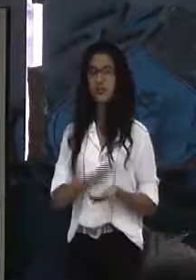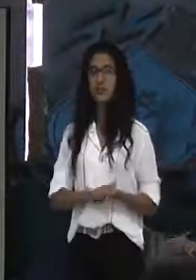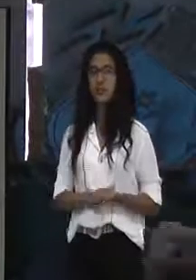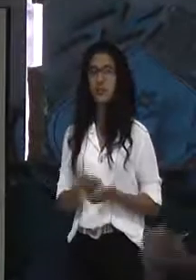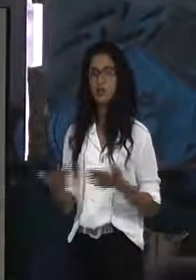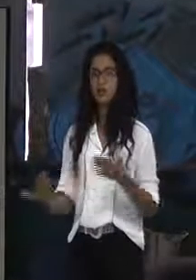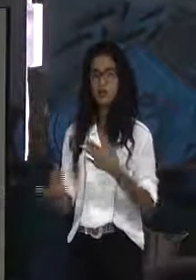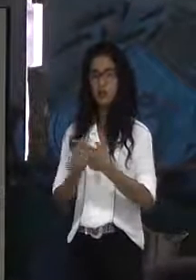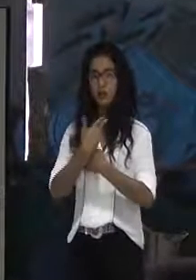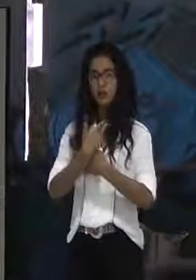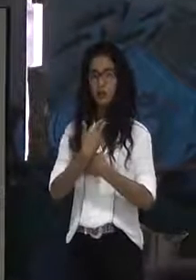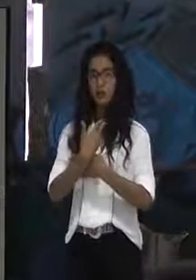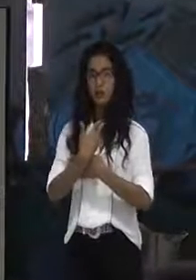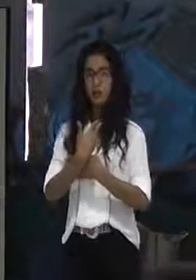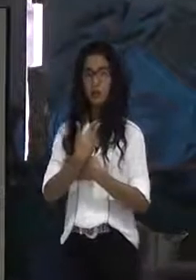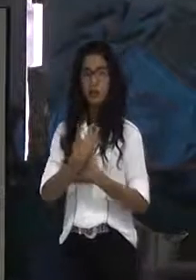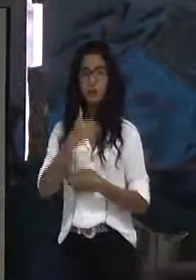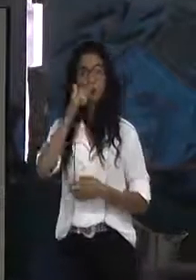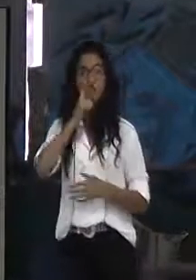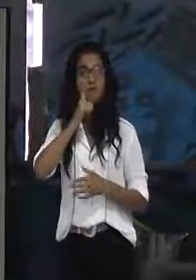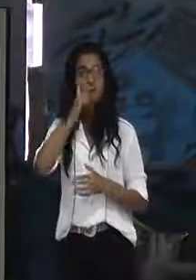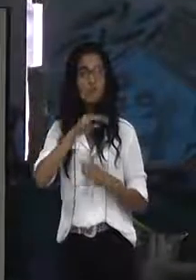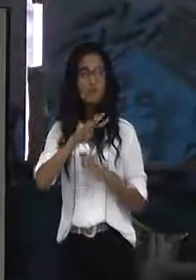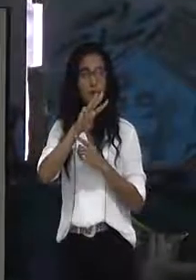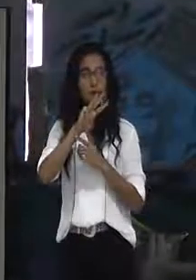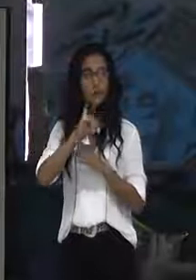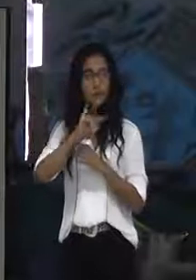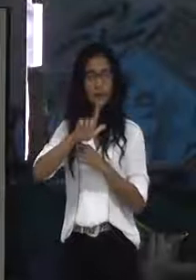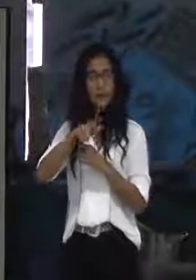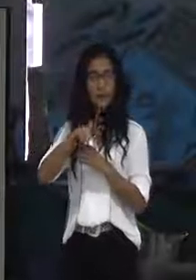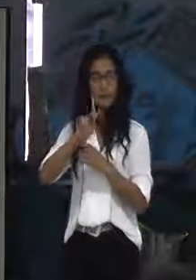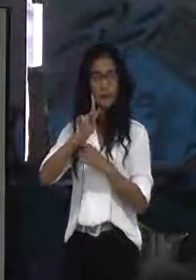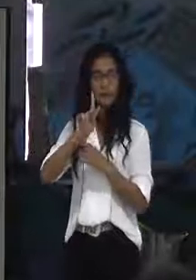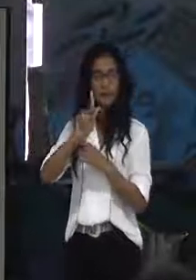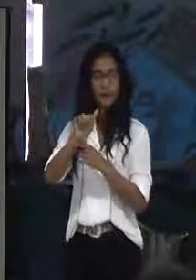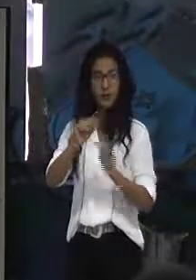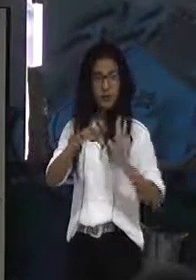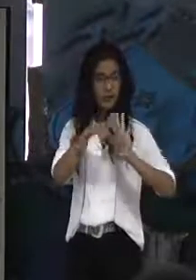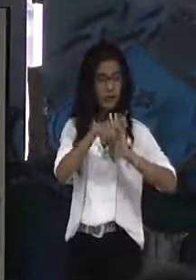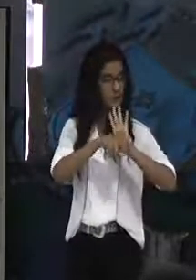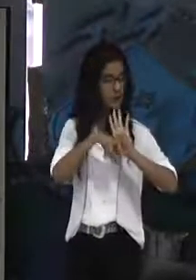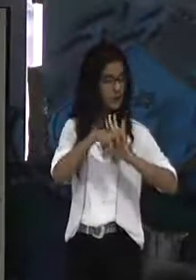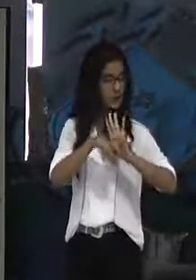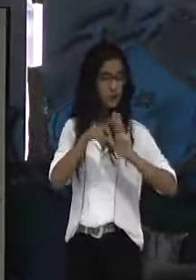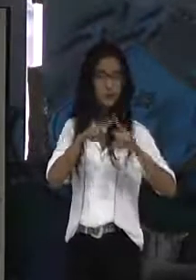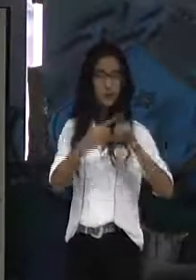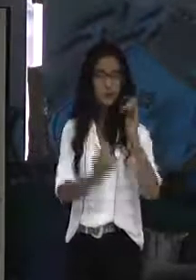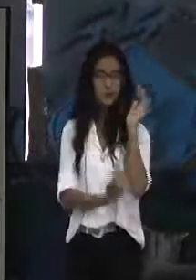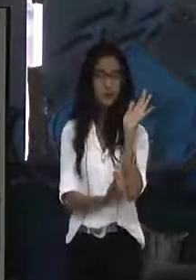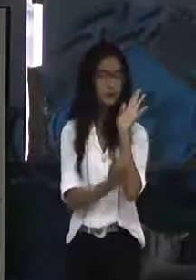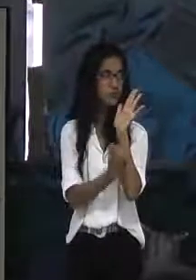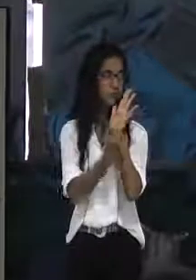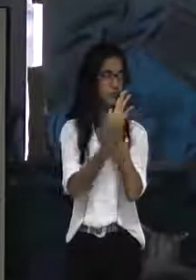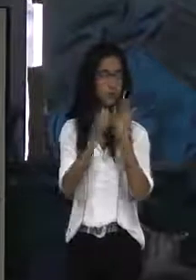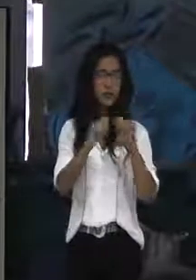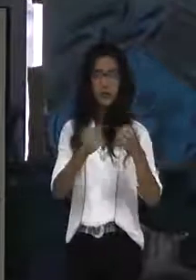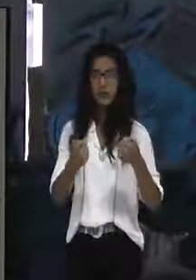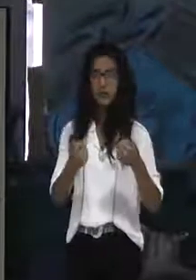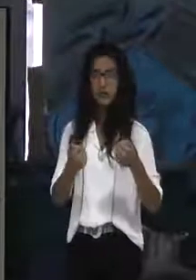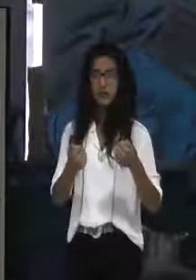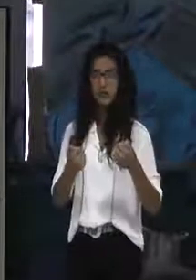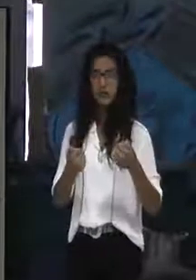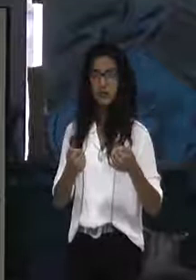porque Ilka é cadeirante, Ilka é uma espécie de símbolo da nossa luta. Porque pense alguém numa cadeira de rodas,